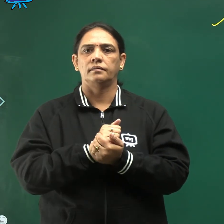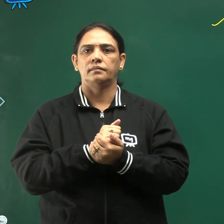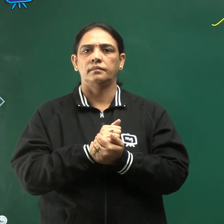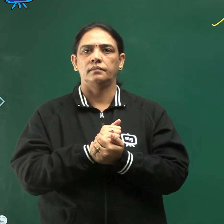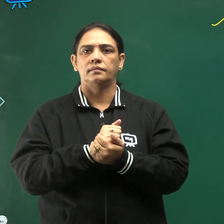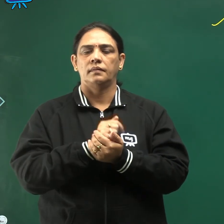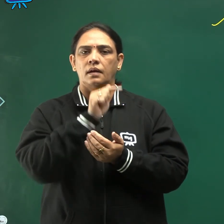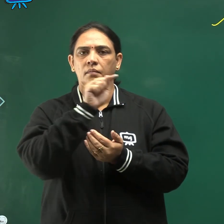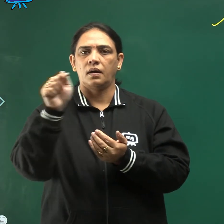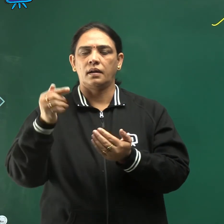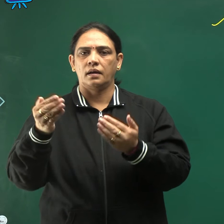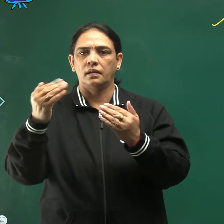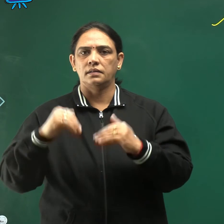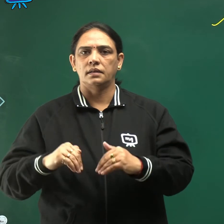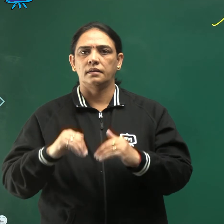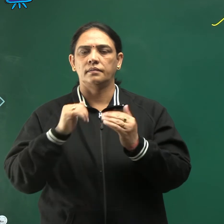बार के नीचे